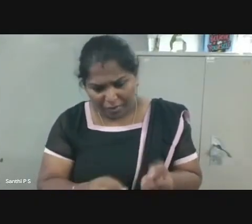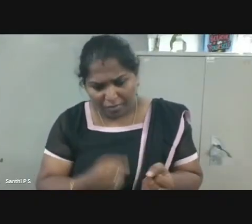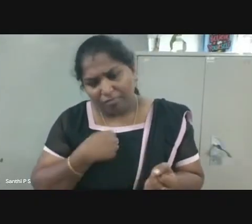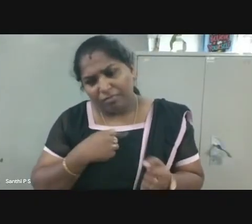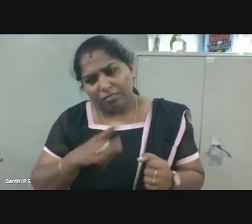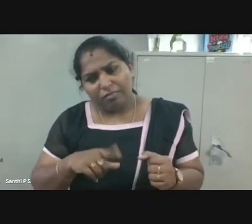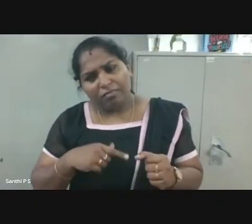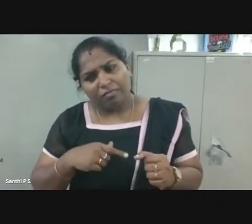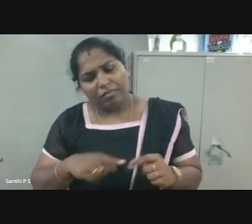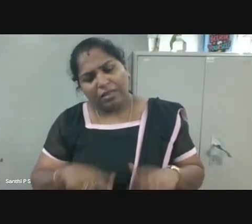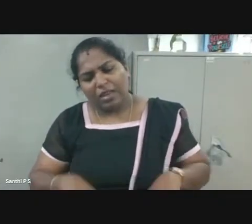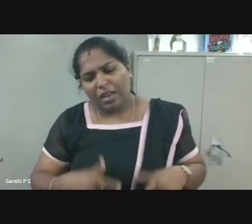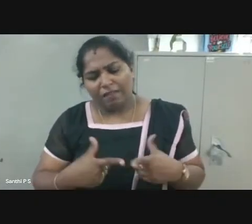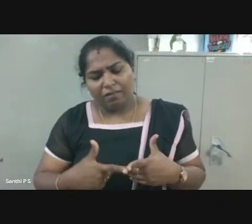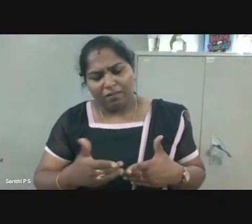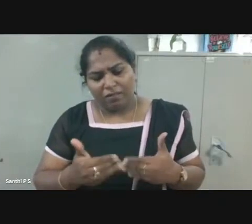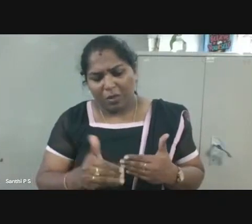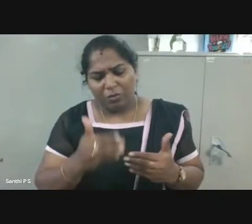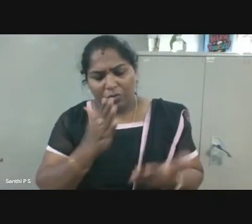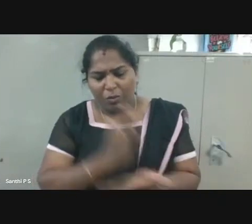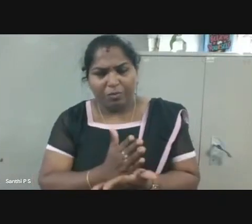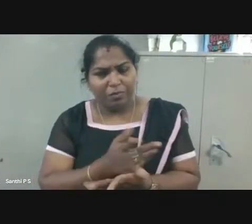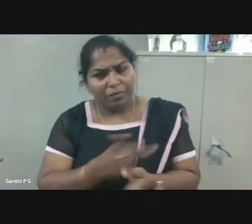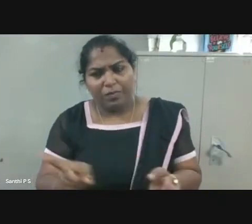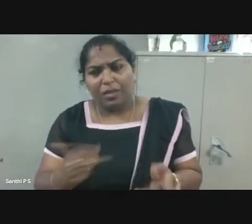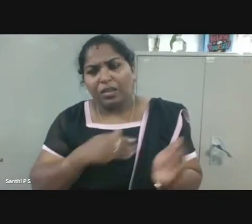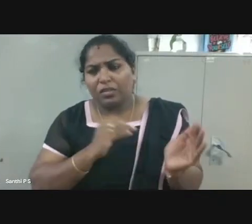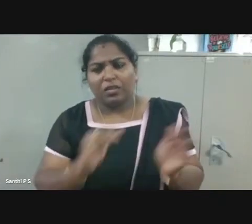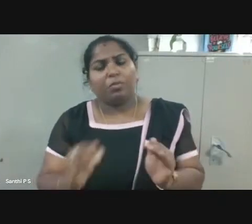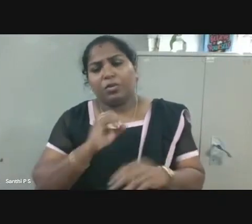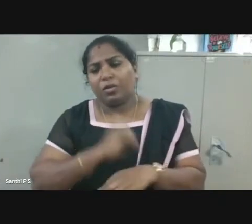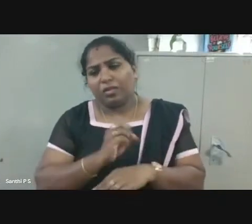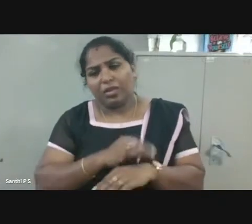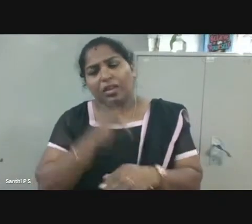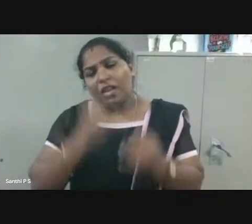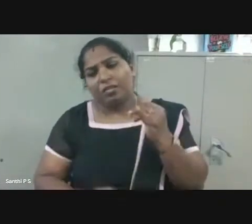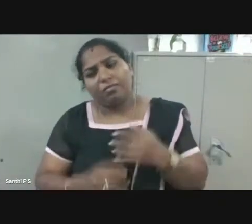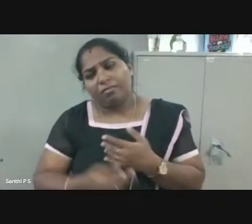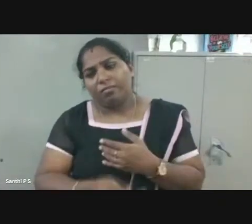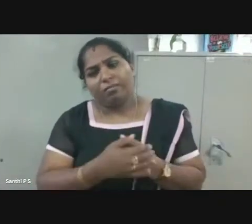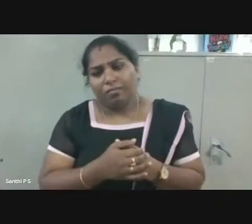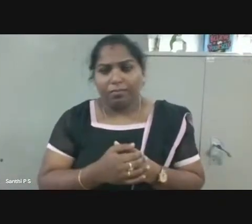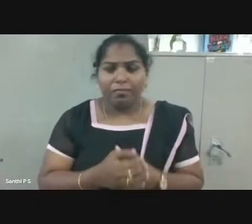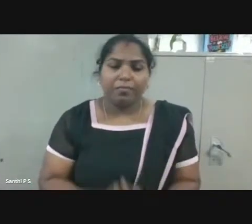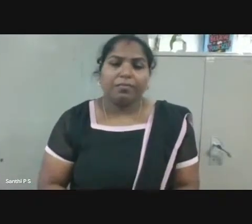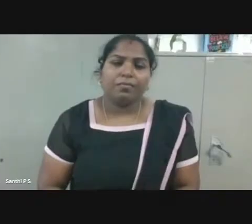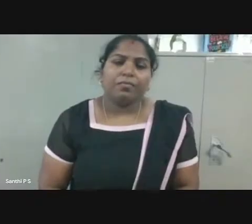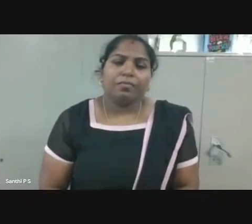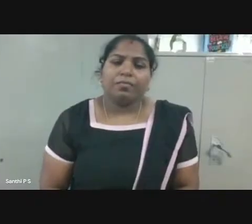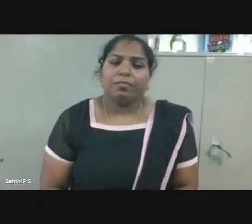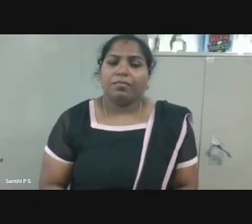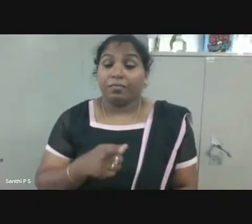ഒഴിവാക്കിയിട്ട് കുഞ്ഞിന്റെ കഷ്ടപ്പാട് തീർക്കണം. അതൊക്കെയാണ് ഈ സപ്പോർട്ട് കൗൺസിലിംഗ് അവസാനത്തെ കാലത്തുള്ള സഹായം. ഇത്